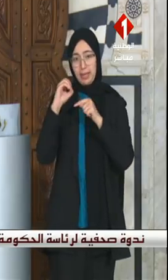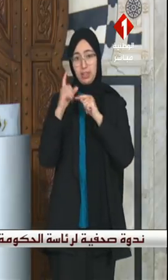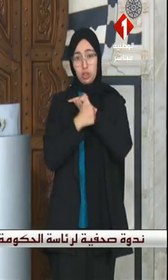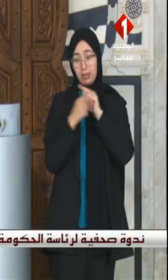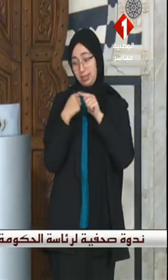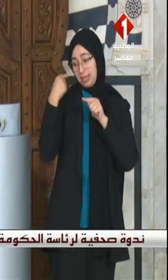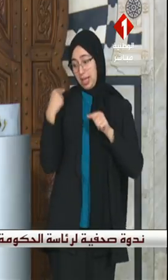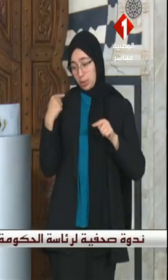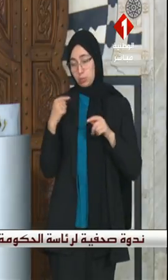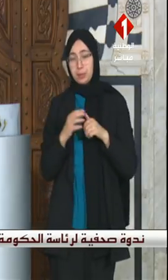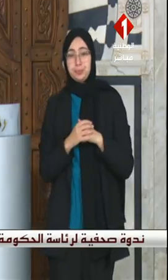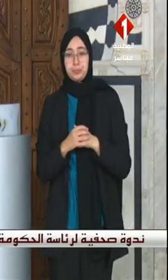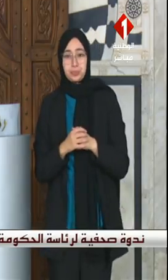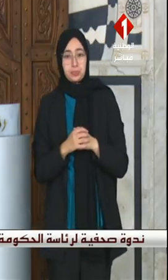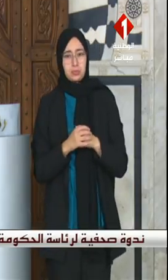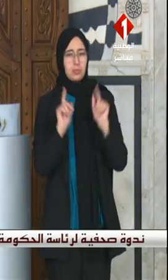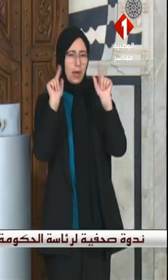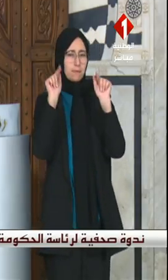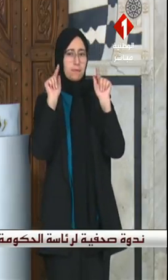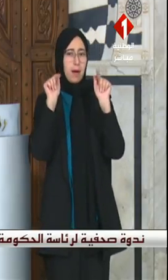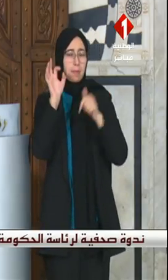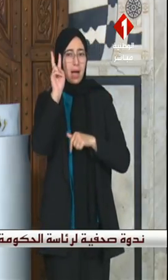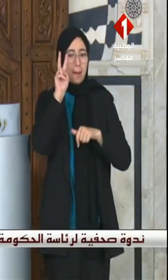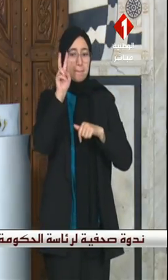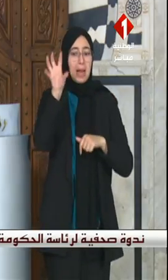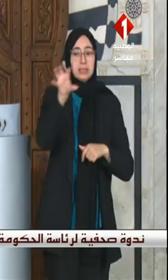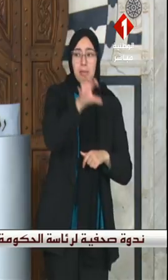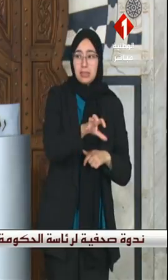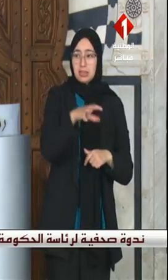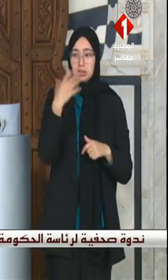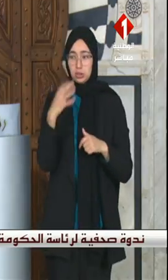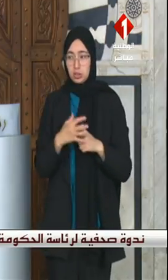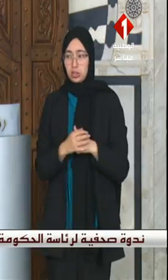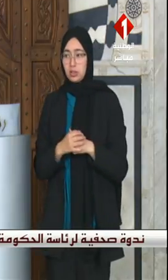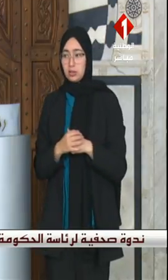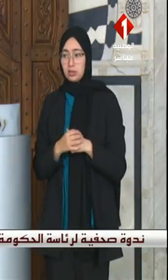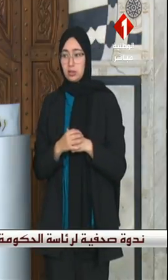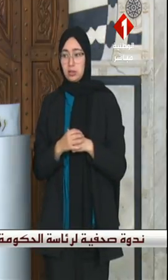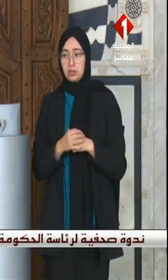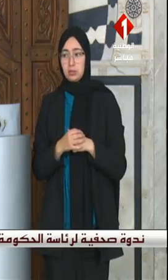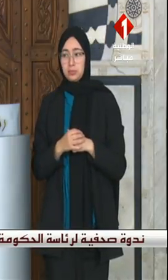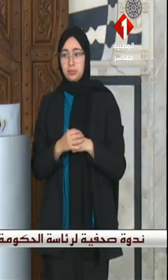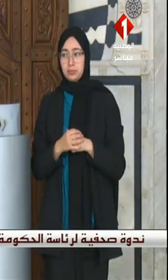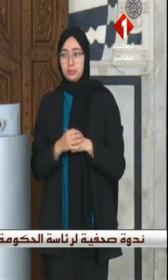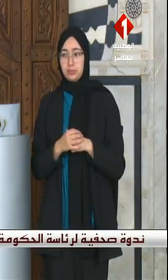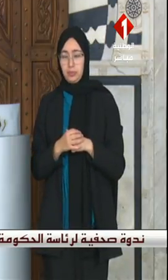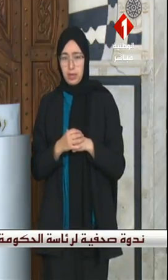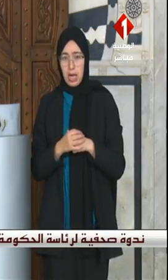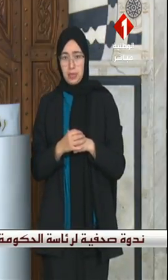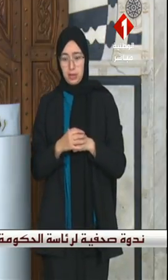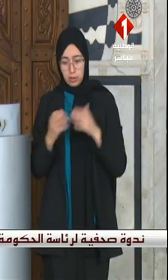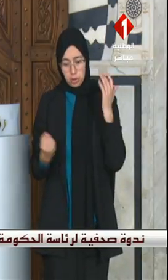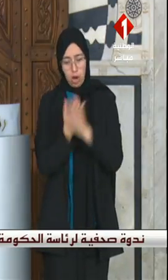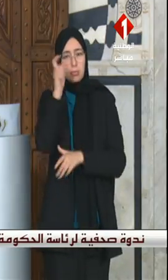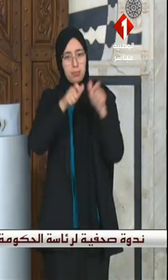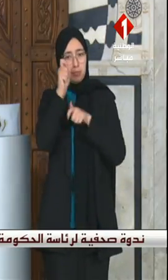تعداو الاخرانيين، قينا اللي فما في بعض المناطق فما مازال معناتها نسبه ظهور الحالات